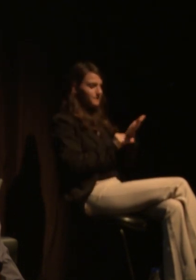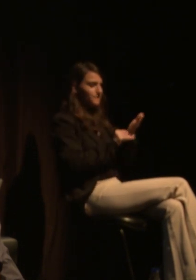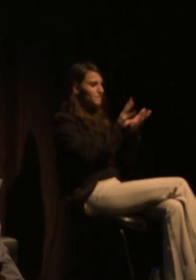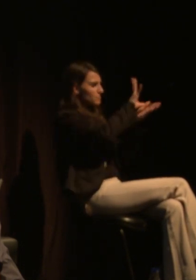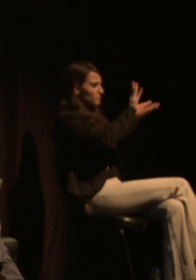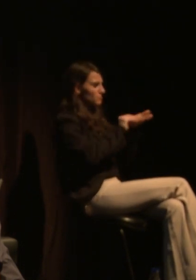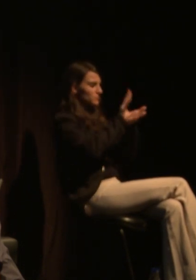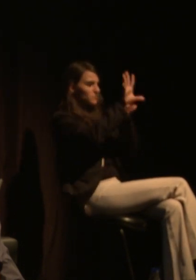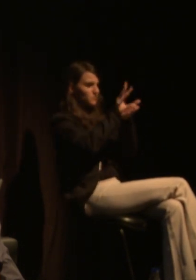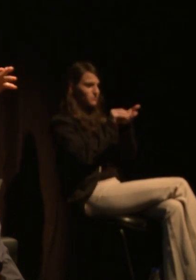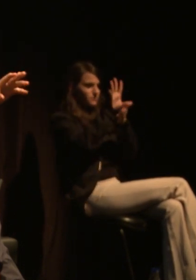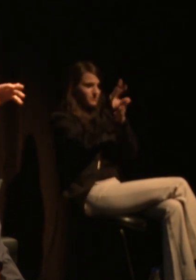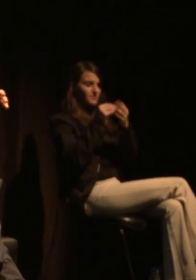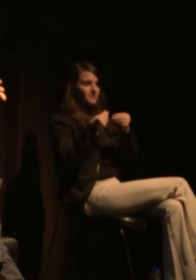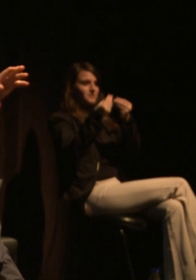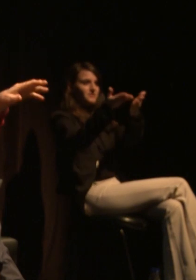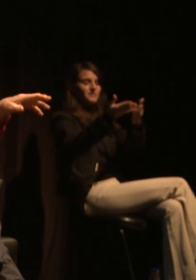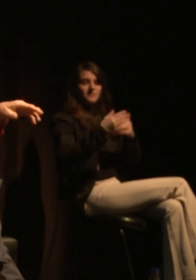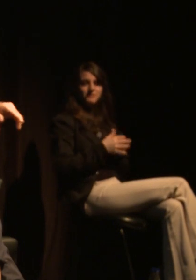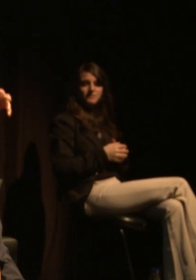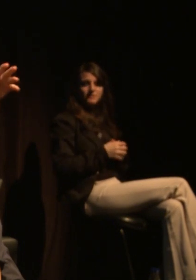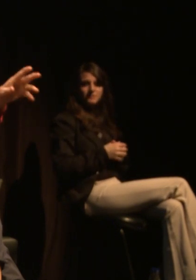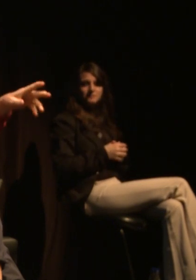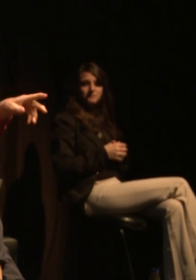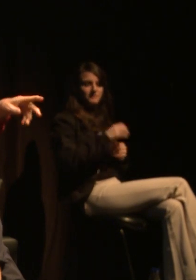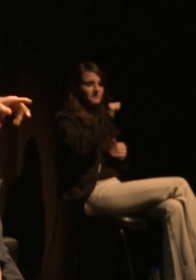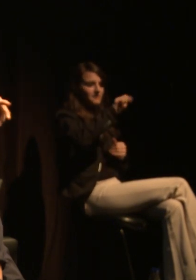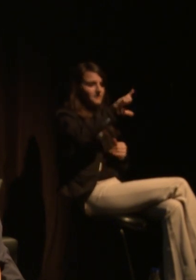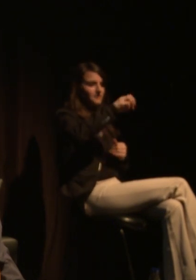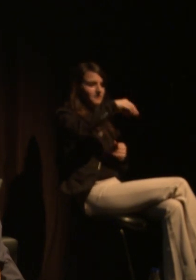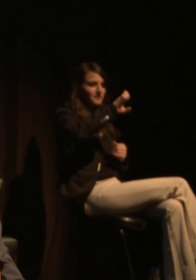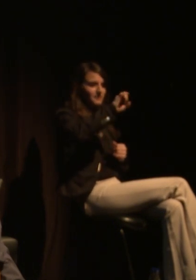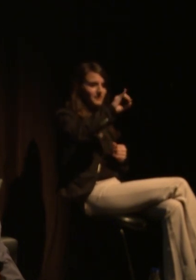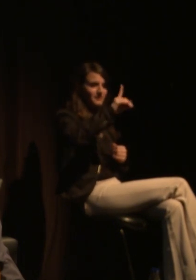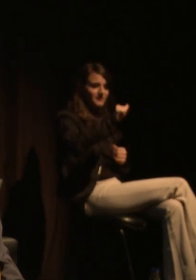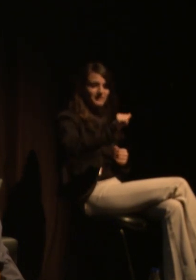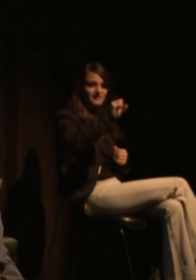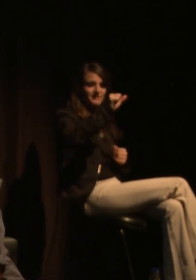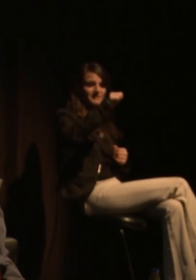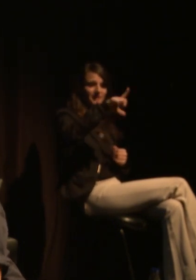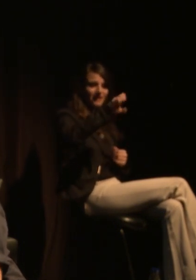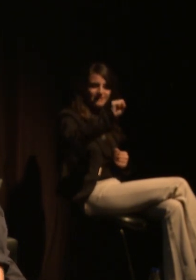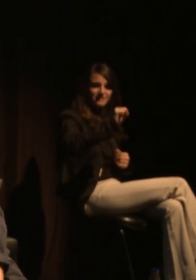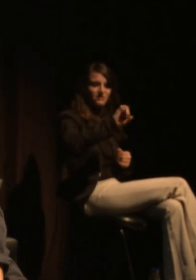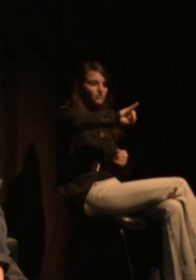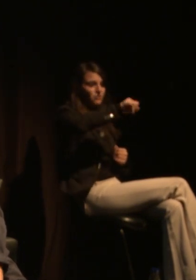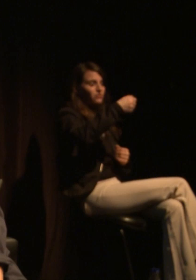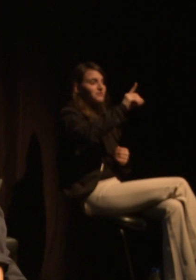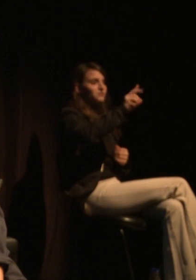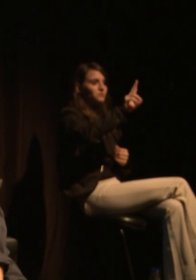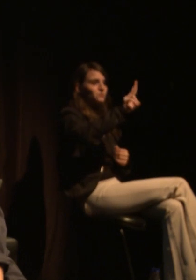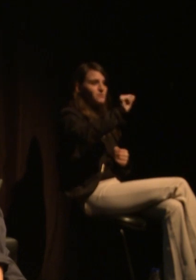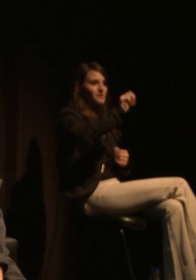uma, copiei um pouco do outro. Então, Paulo Emílio Salles Gomes, Almeida Salles, que eu copiei, e Benedito J. Duarte, montei